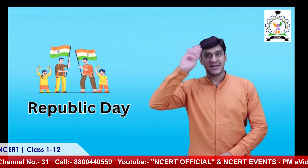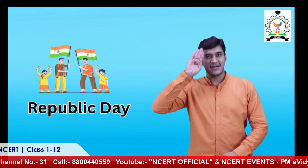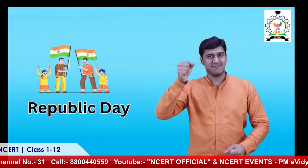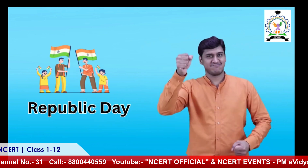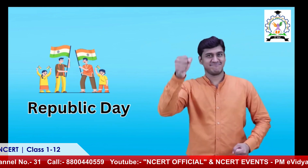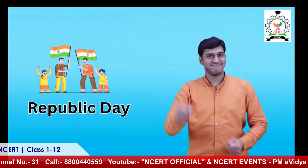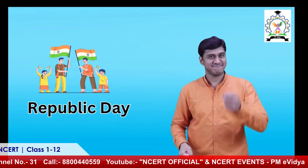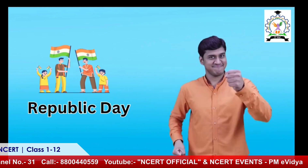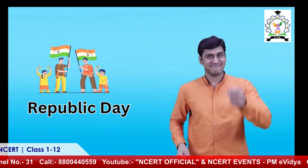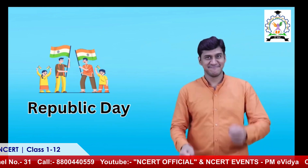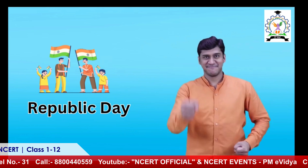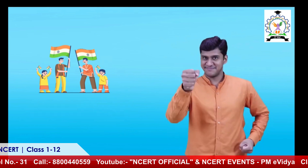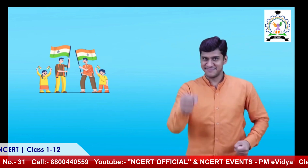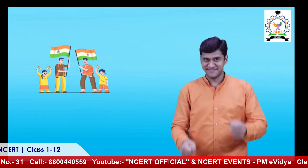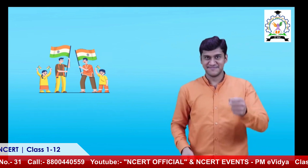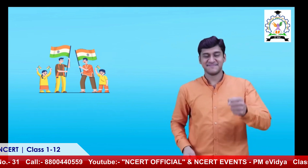गणतंत्र दिवस।